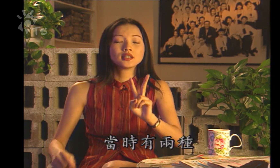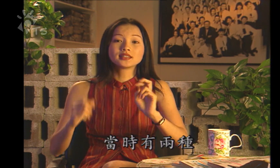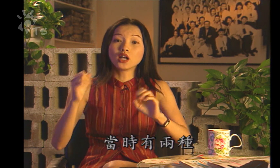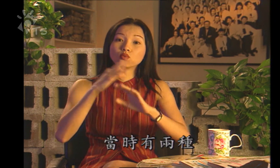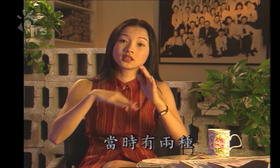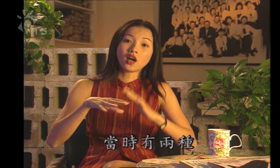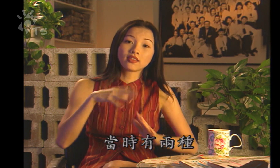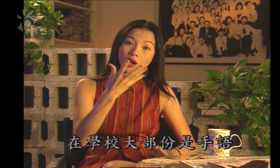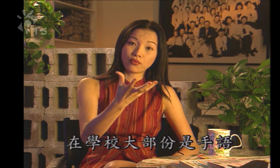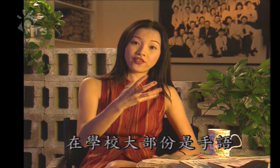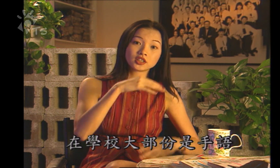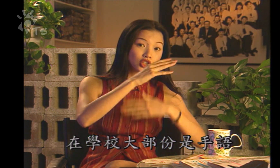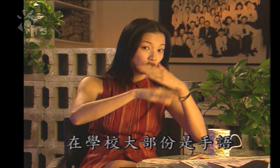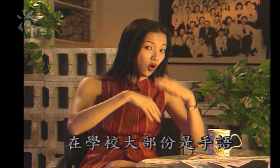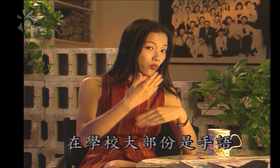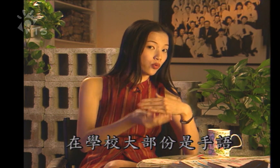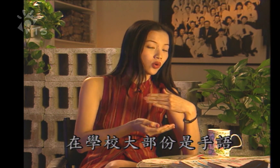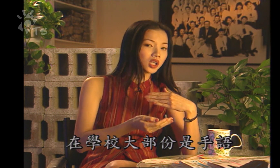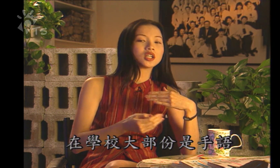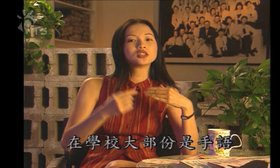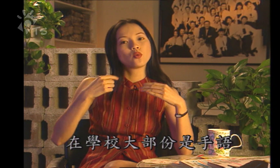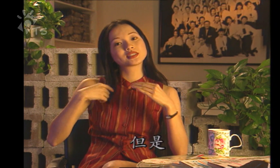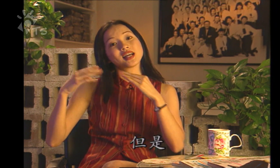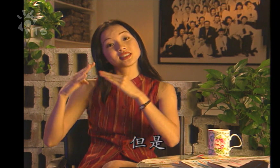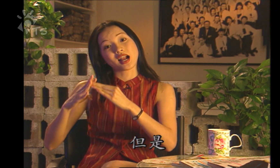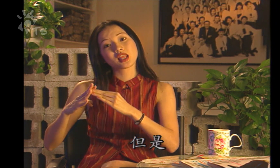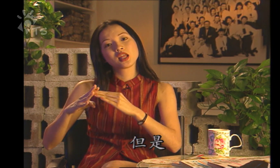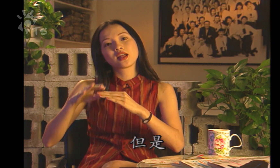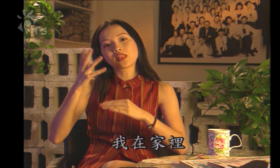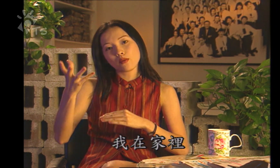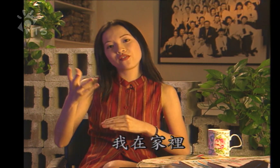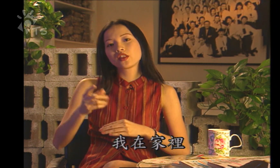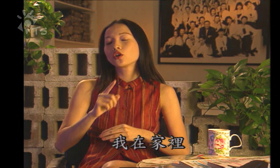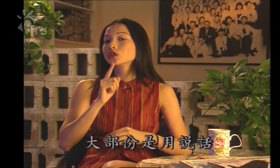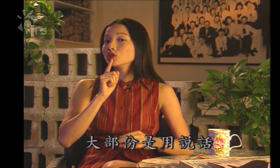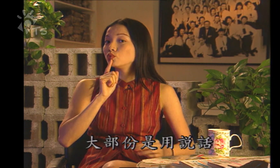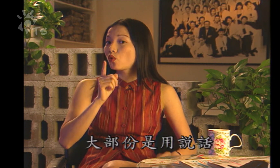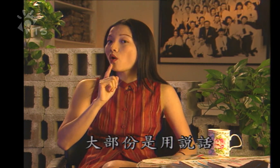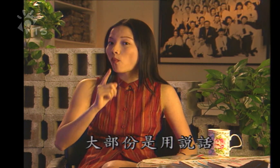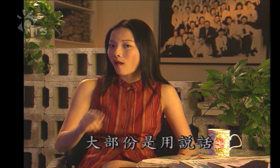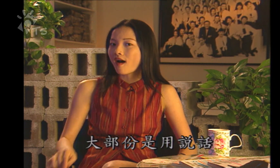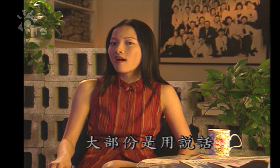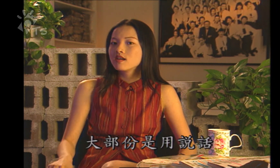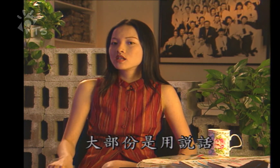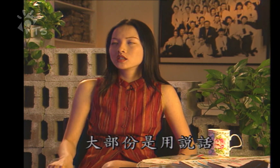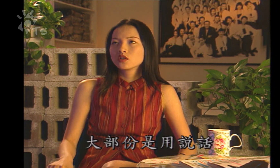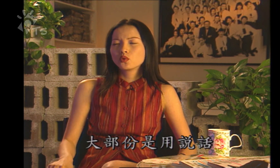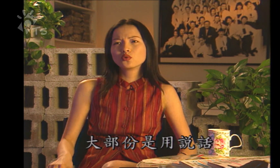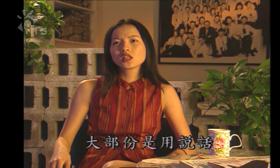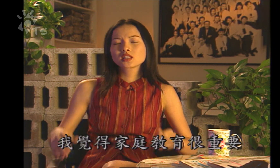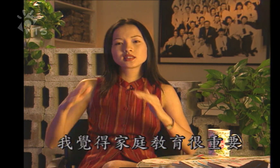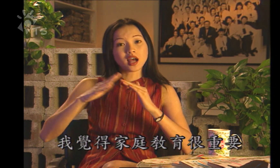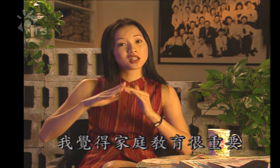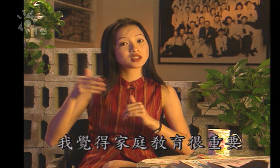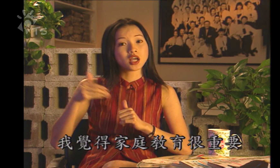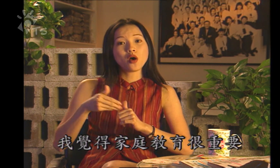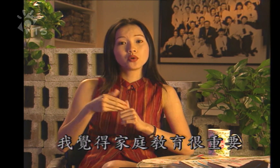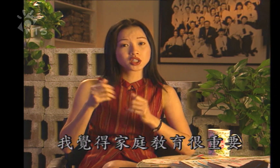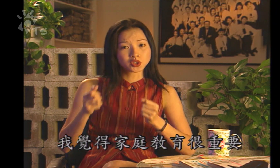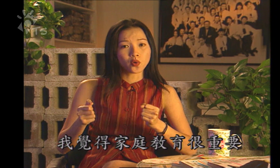两种，在学校大部分是手语，但是我在家里大部分是用说话。我觉得家庭教育很